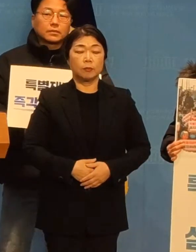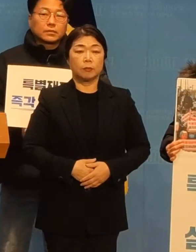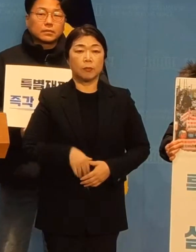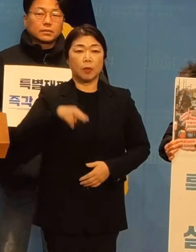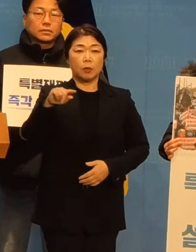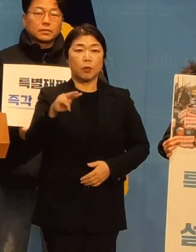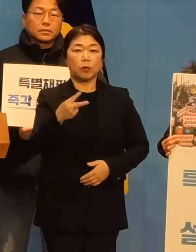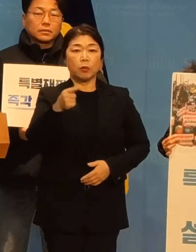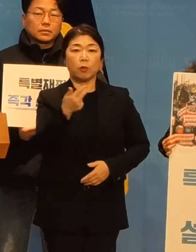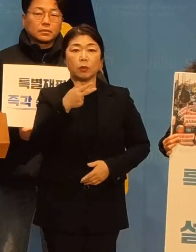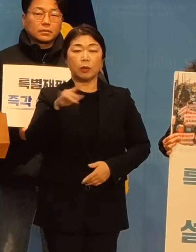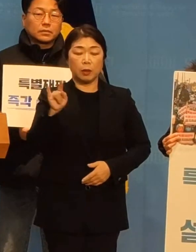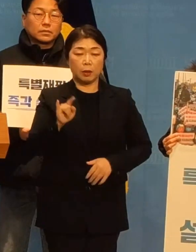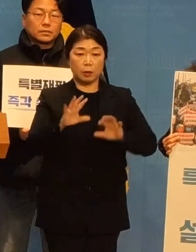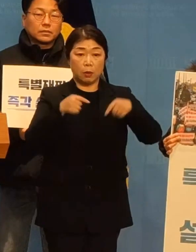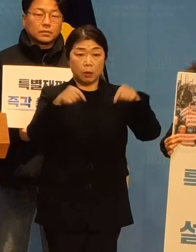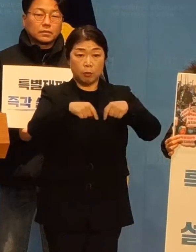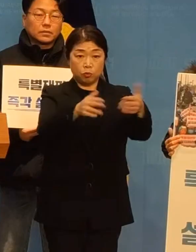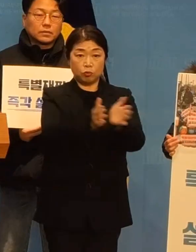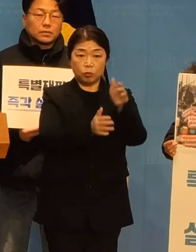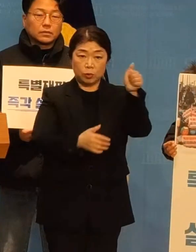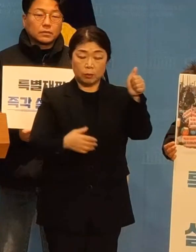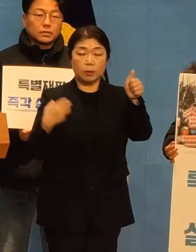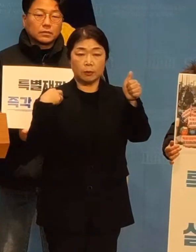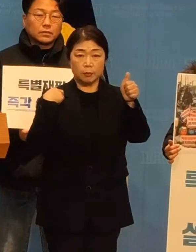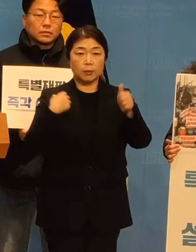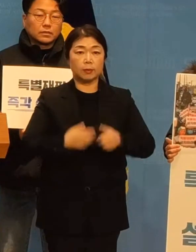손동대 촛불행동 대외협력국장님 소개드립니다.